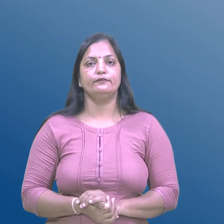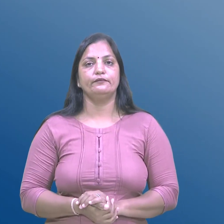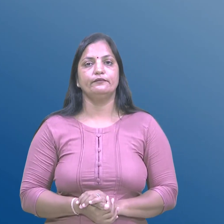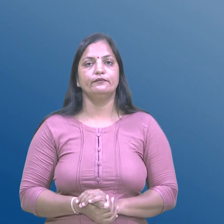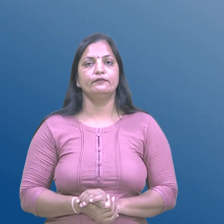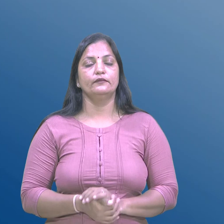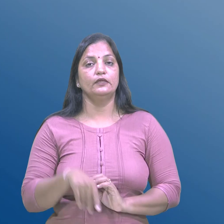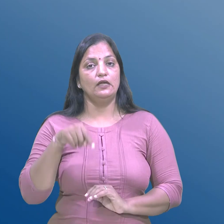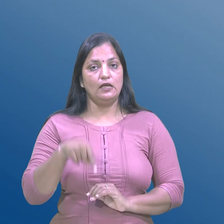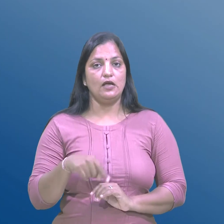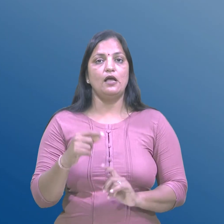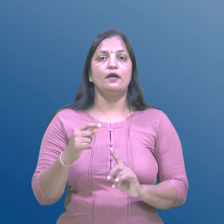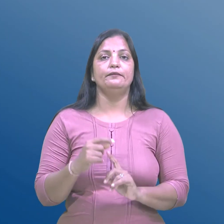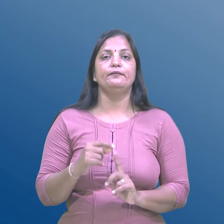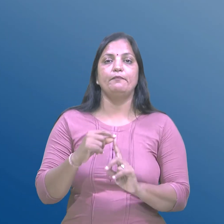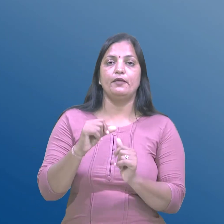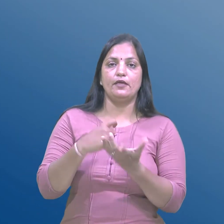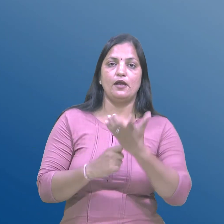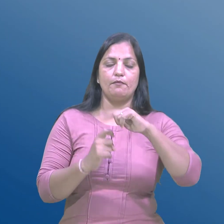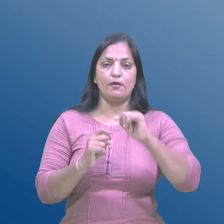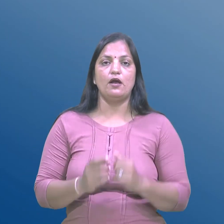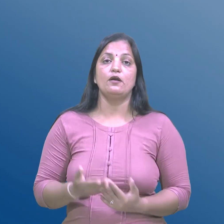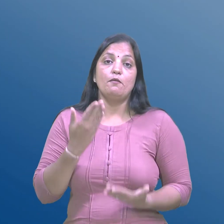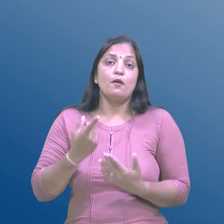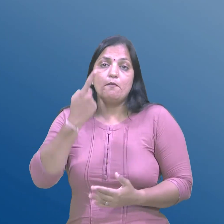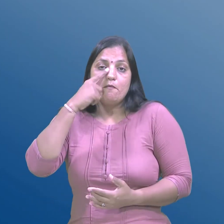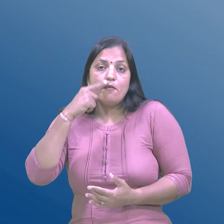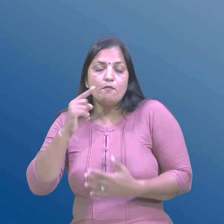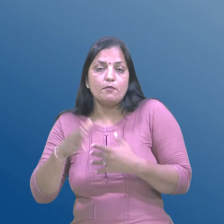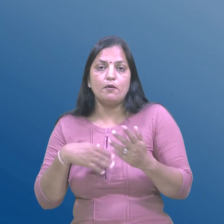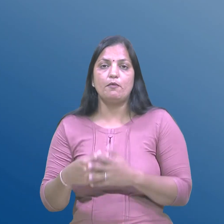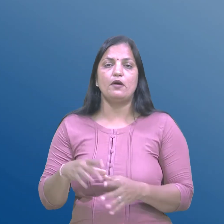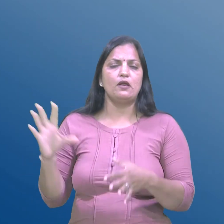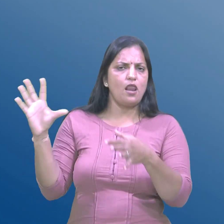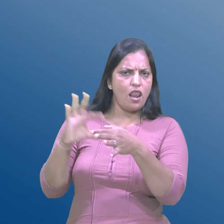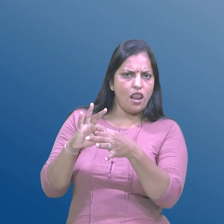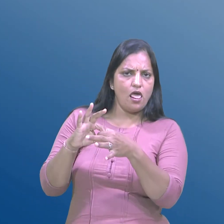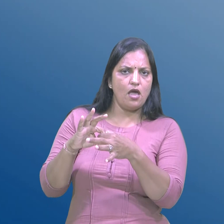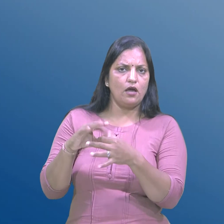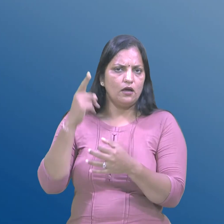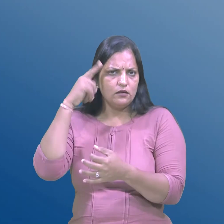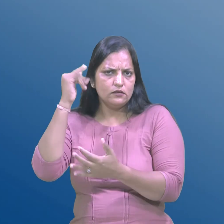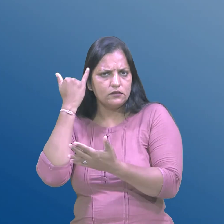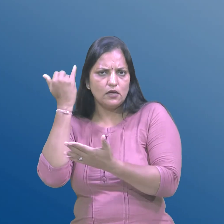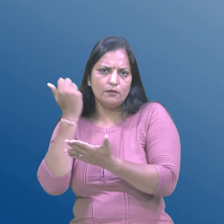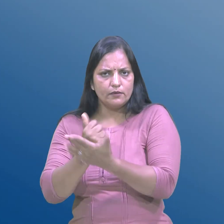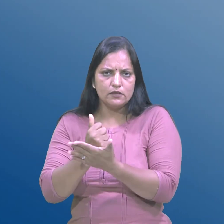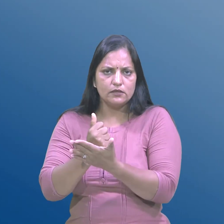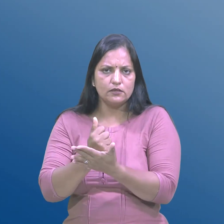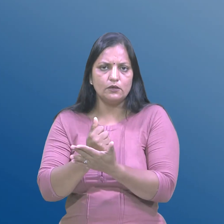આ પેટાખંડના હેતુ માટે મર્યાદિત વાલીપણું એટલે કે સંયુક્ત રીતે નિર્ણય લેવાની એક વ્યવસ્થા જે વાલી